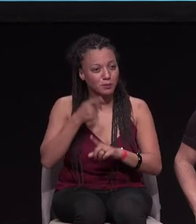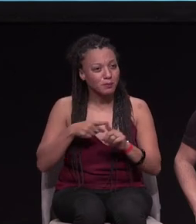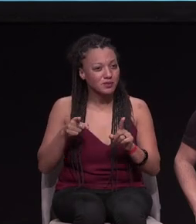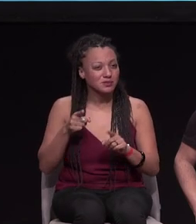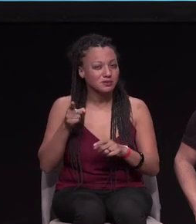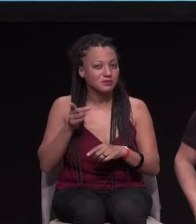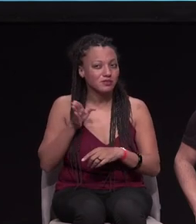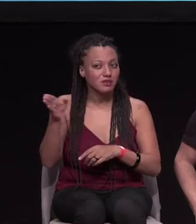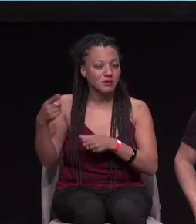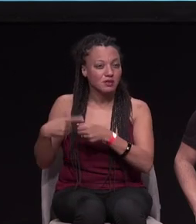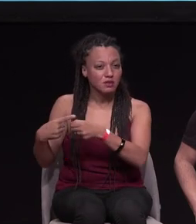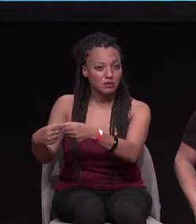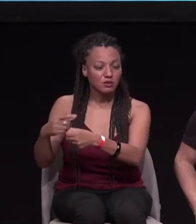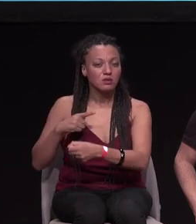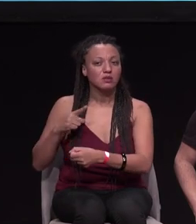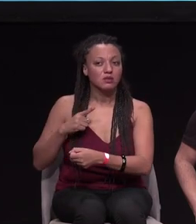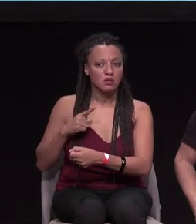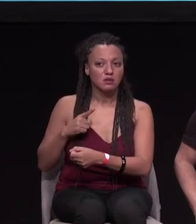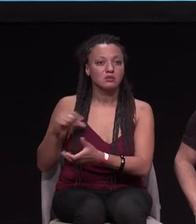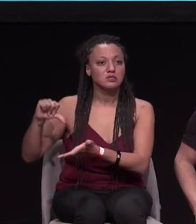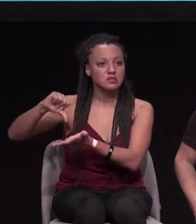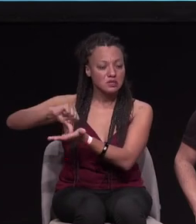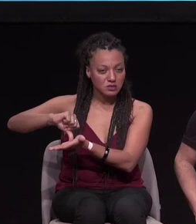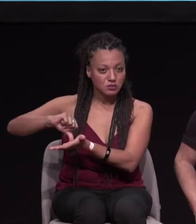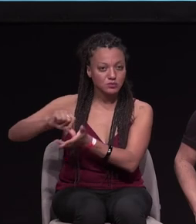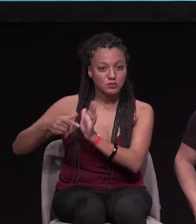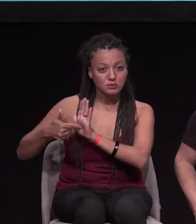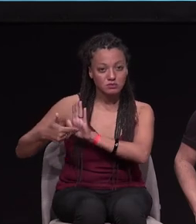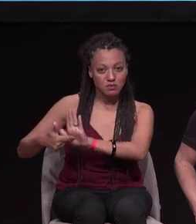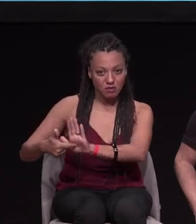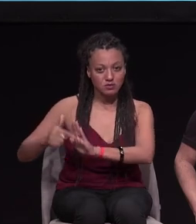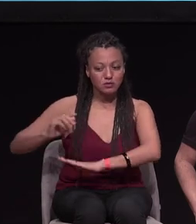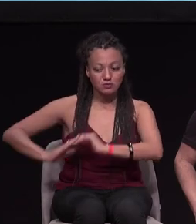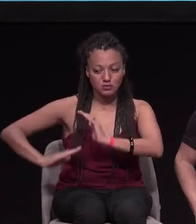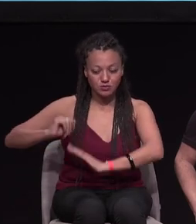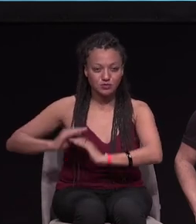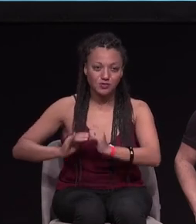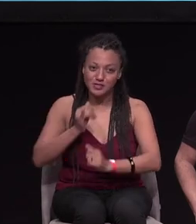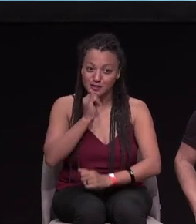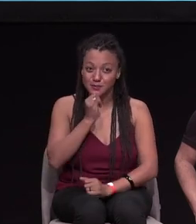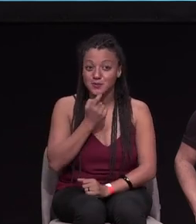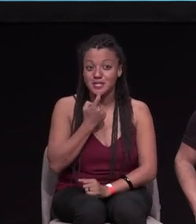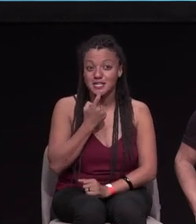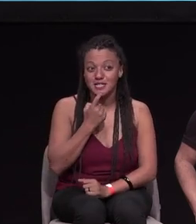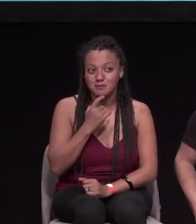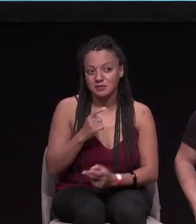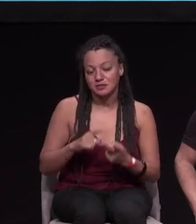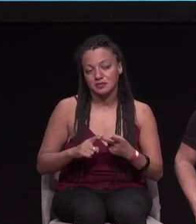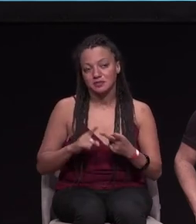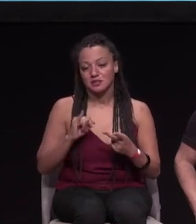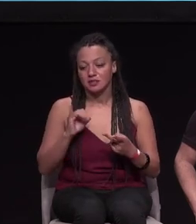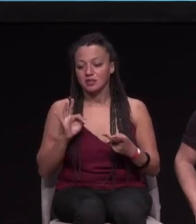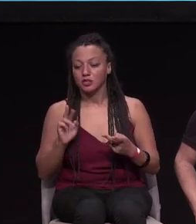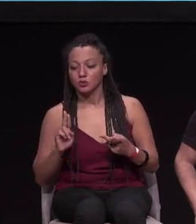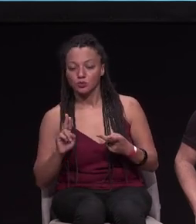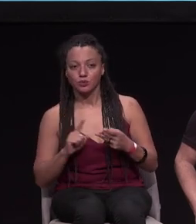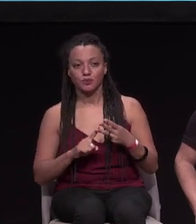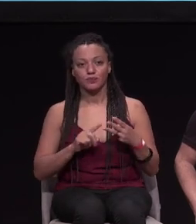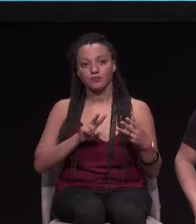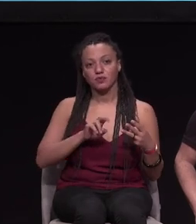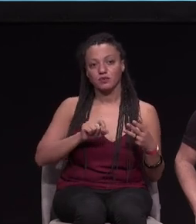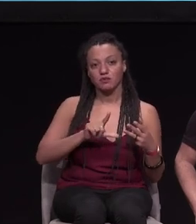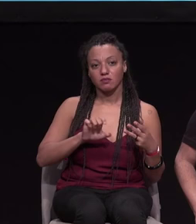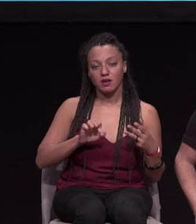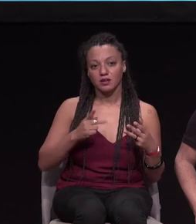alguns entulhos que que mais ou menos condensam essa produção em campinas tem bons eu e tu também no vale do paraíba quem